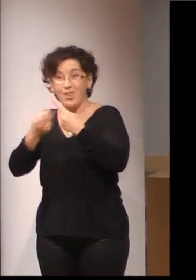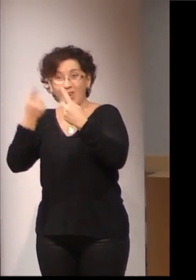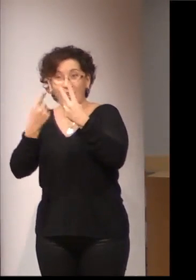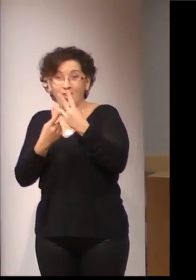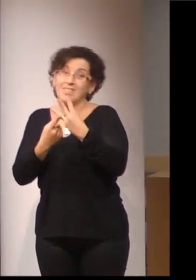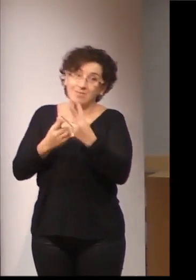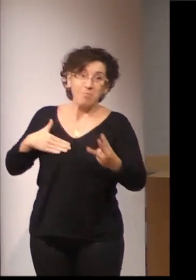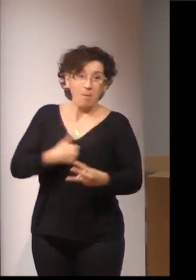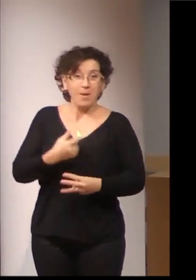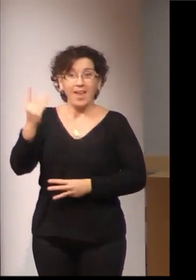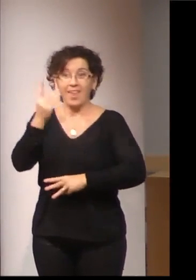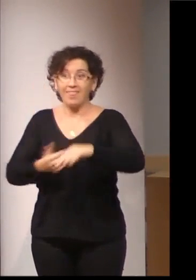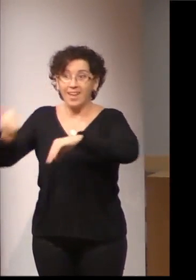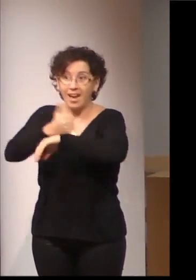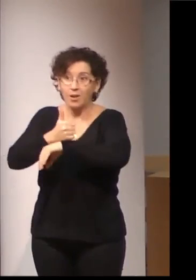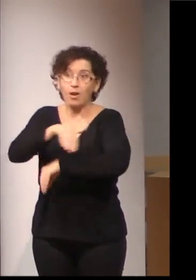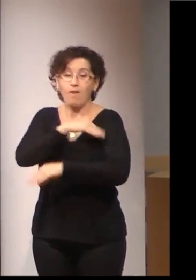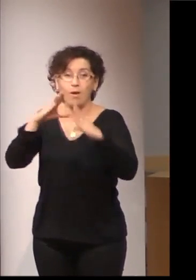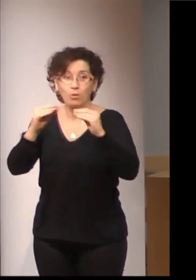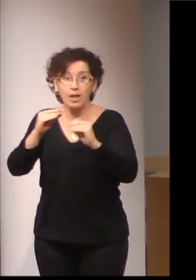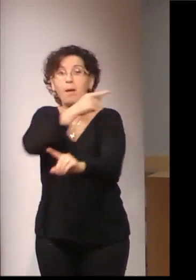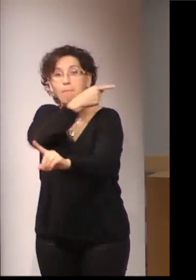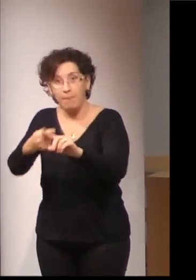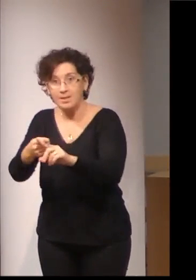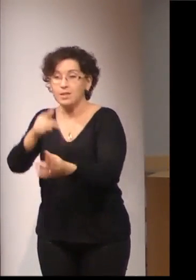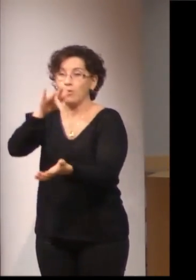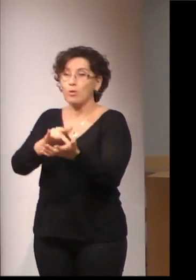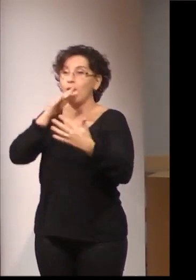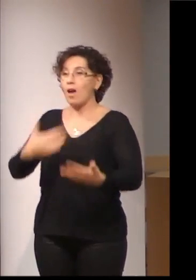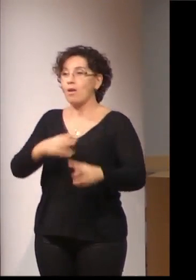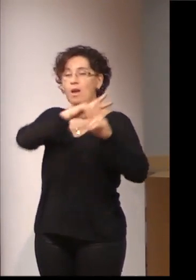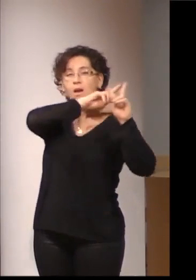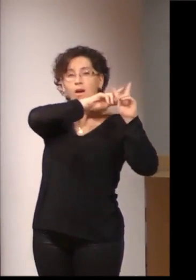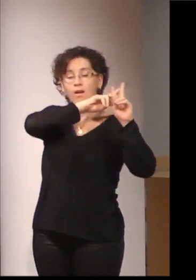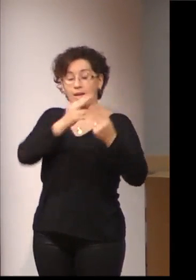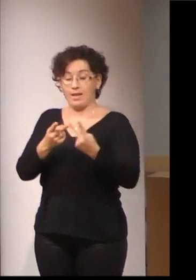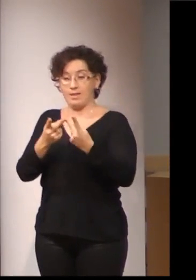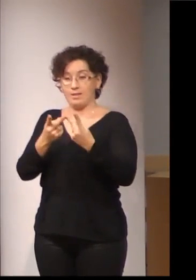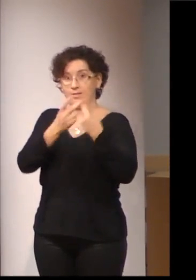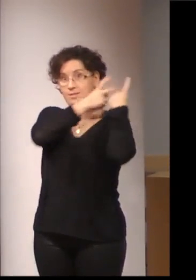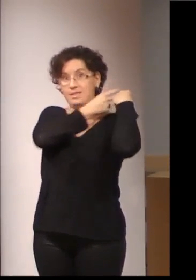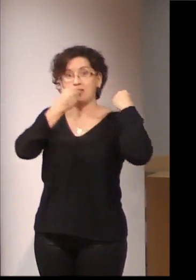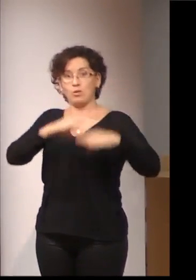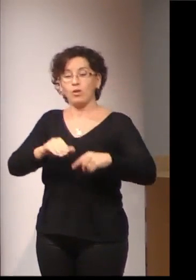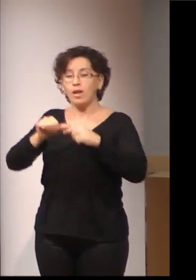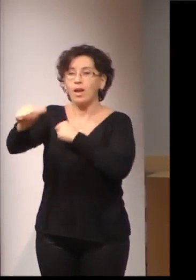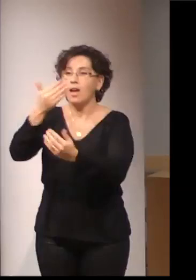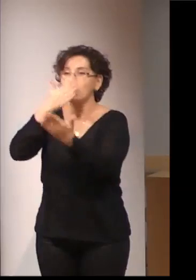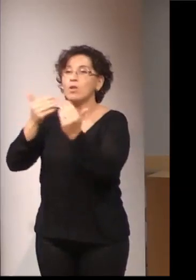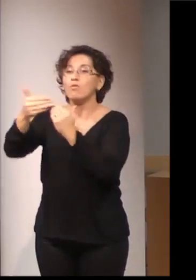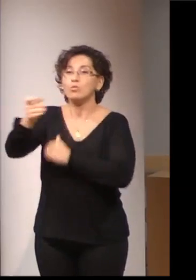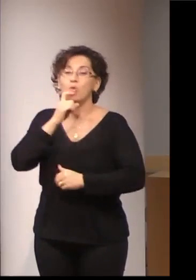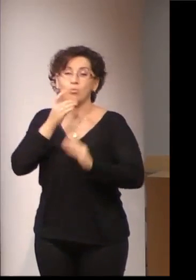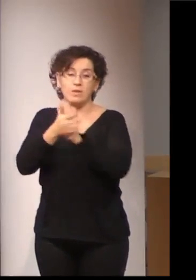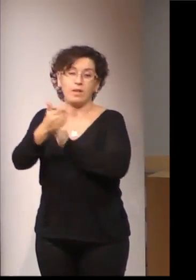y además porque estamos revisando lo que ha sido nuestra historia y cómo enfrentar el futuro, lo que nos viene. Pero en cualquier caso, seguimos con nuestra